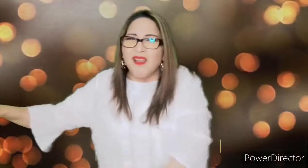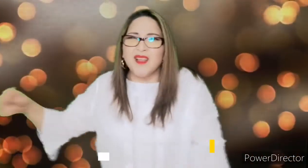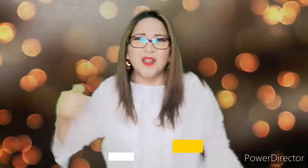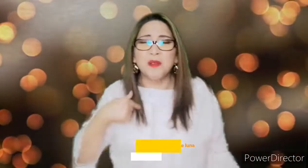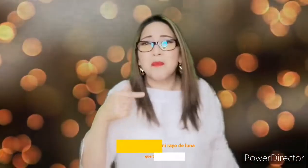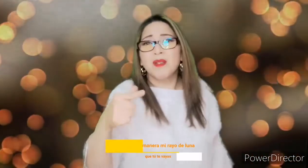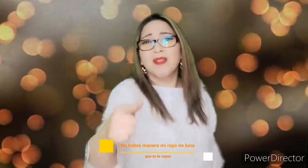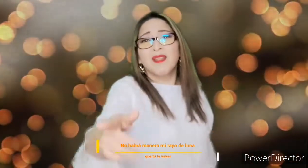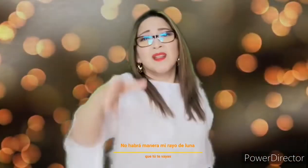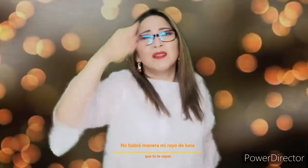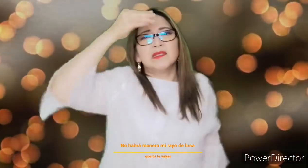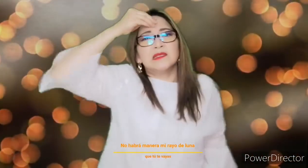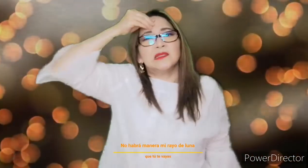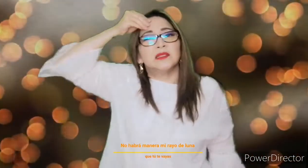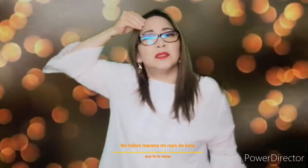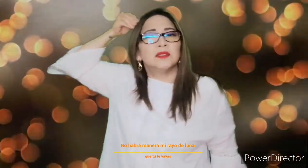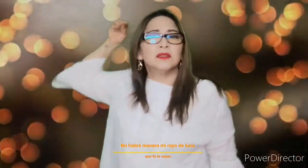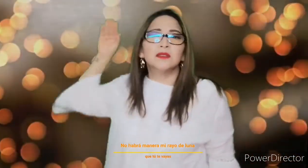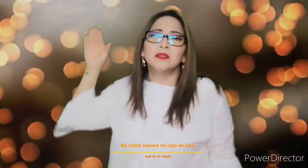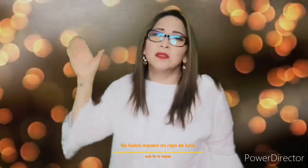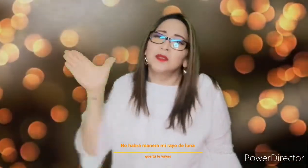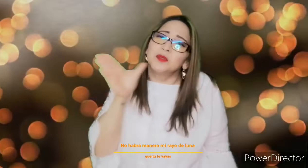campo lleno de pan